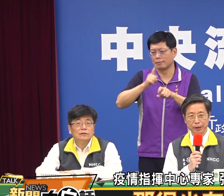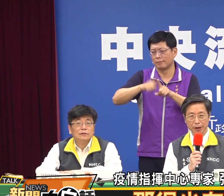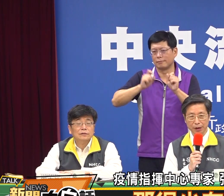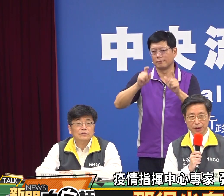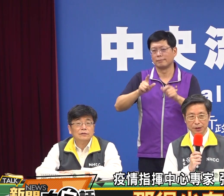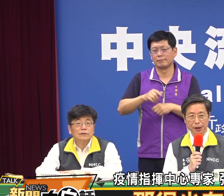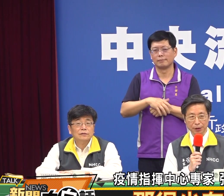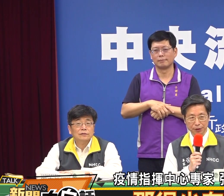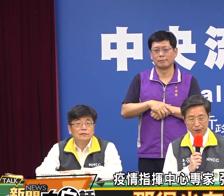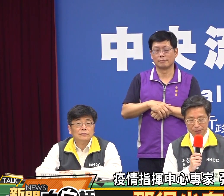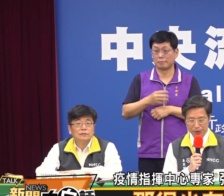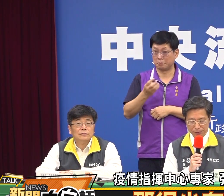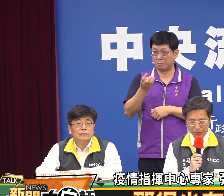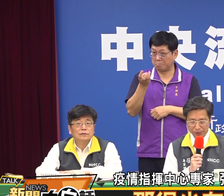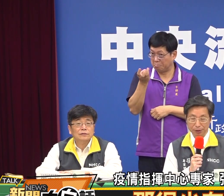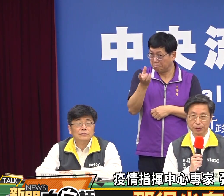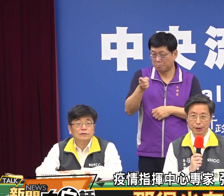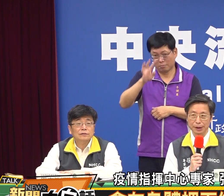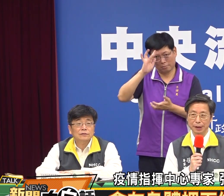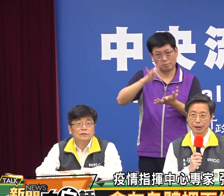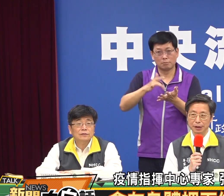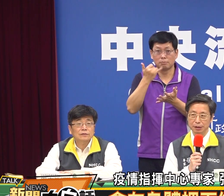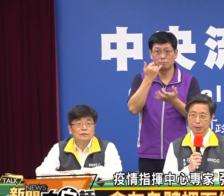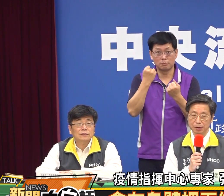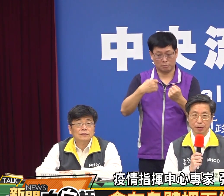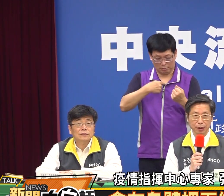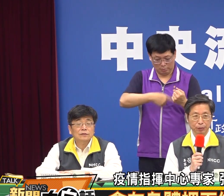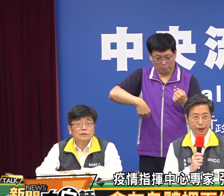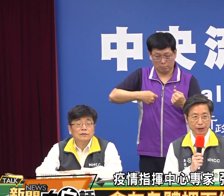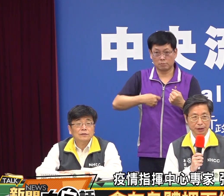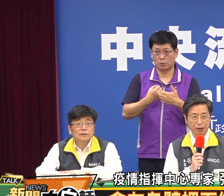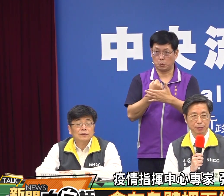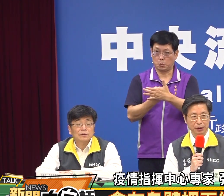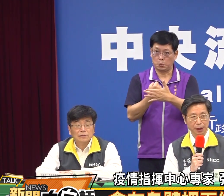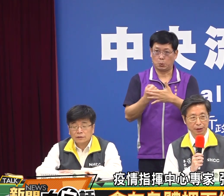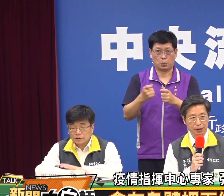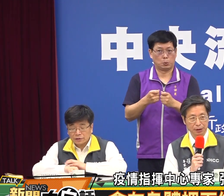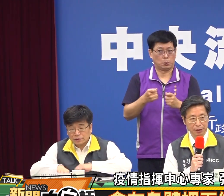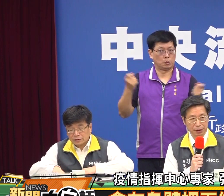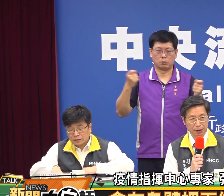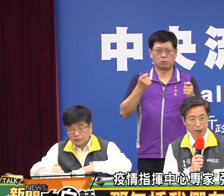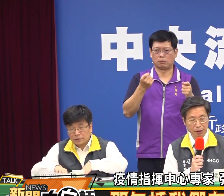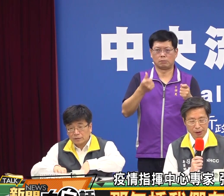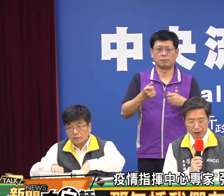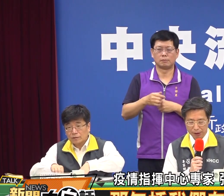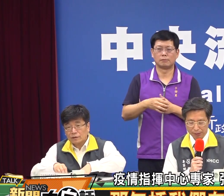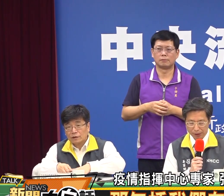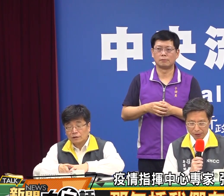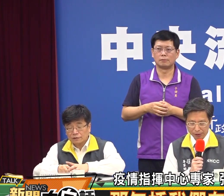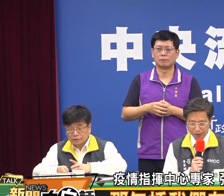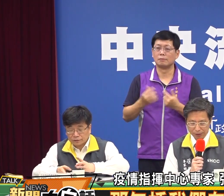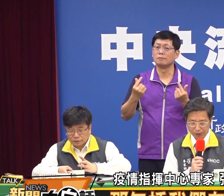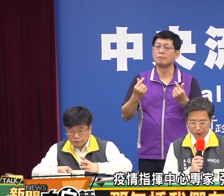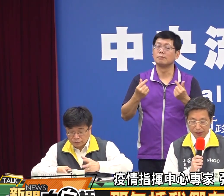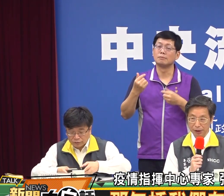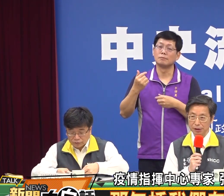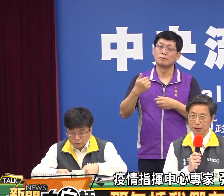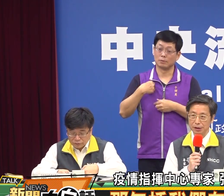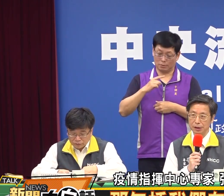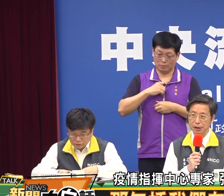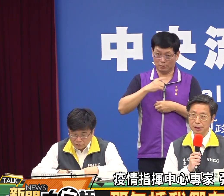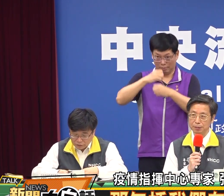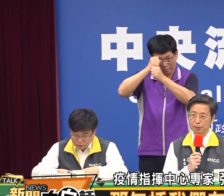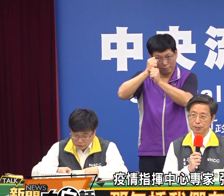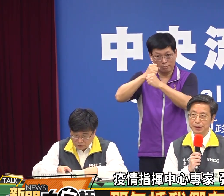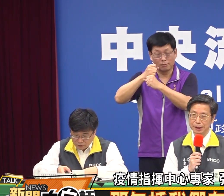同，那很少有一个病毒说会在身体里面维持这么长的时间，那包括我们自己